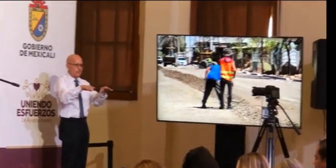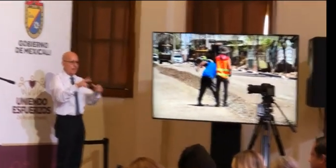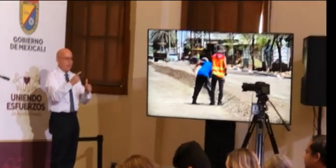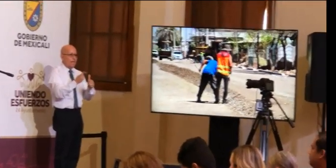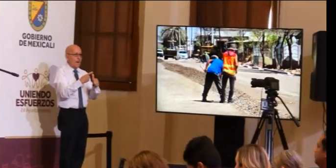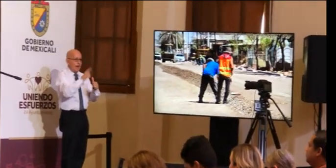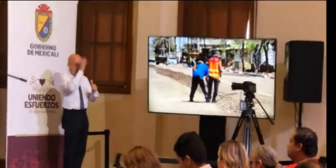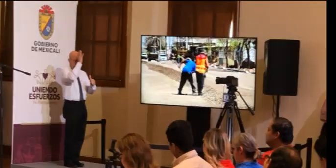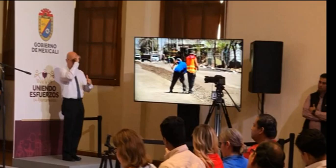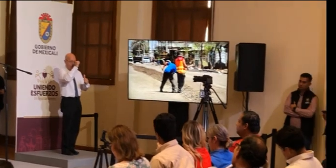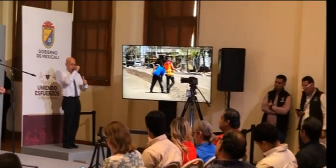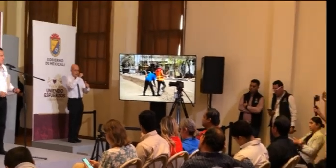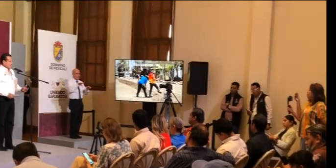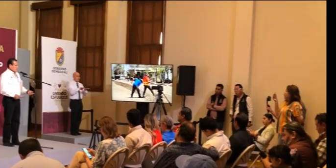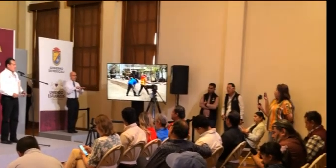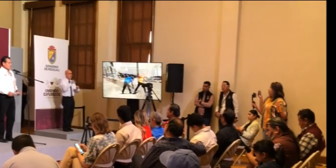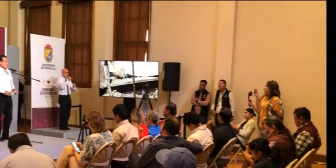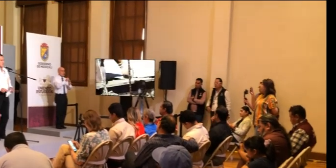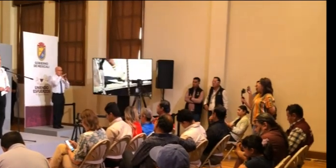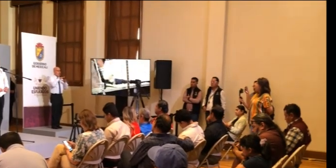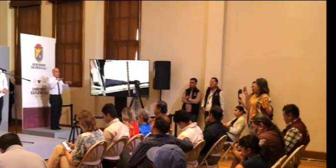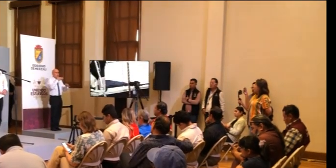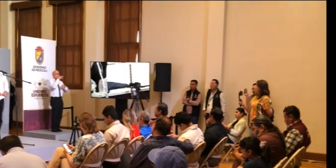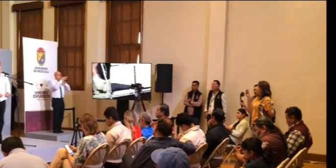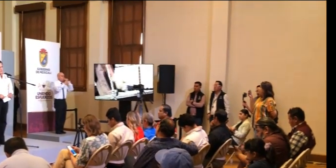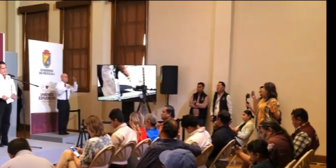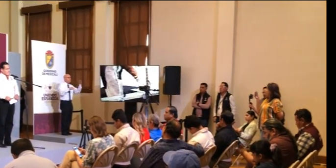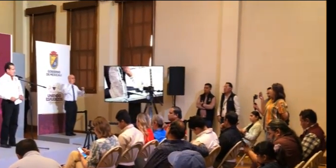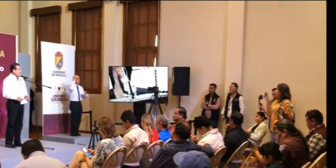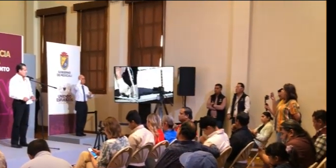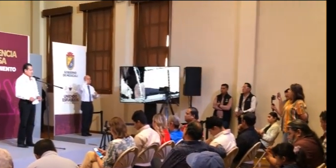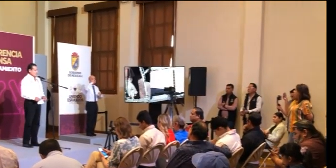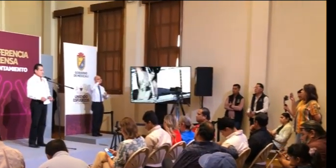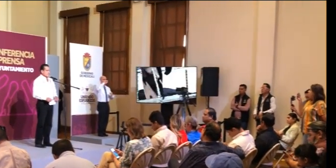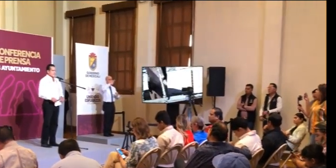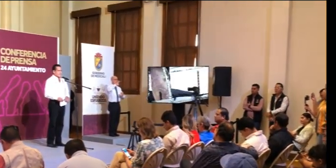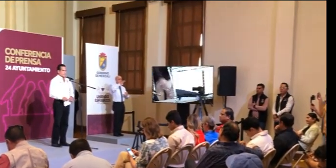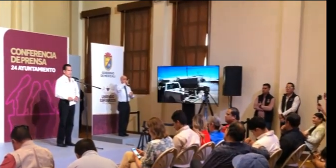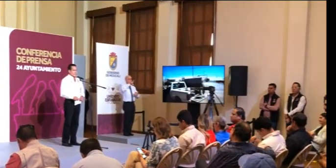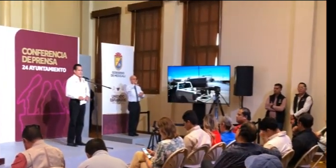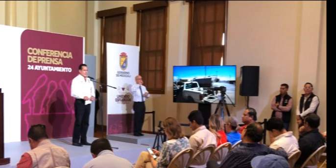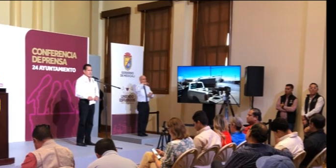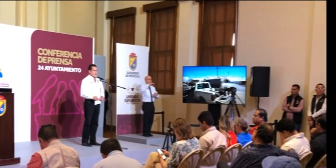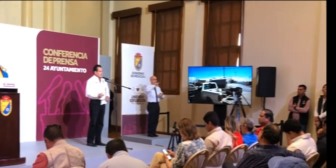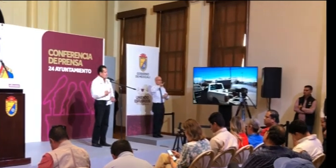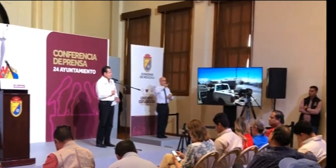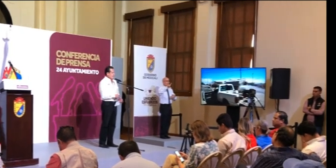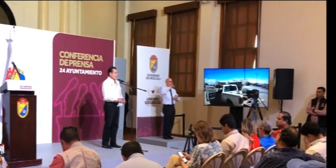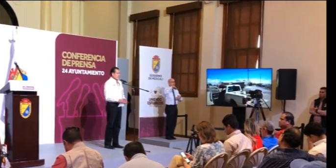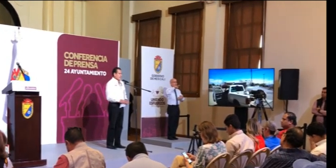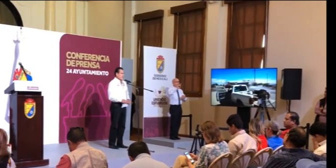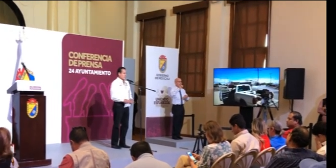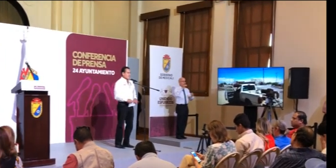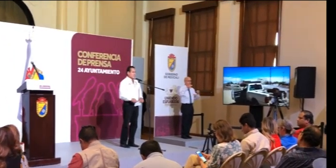contratos, que también ya lo hemos mencionado. Estamos en Santa Isabel, Loma Linda, Colonia Estrella, también